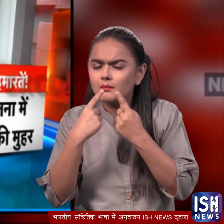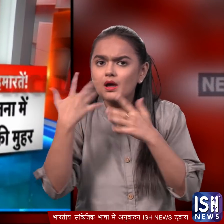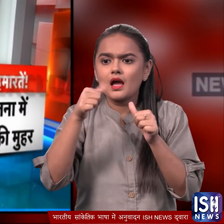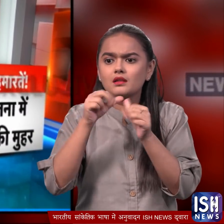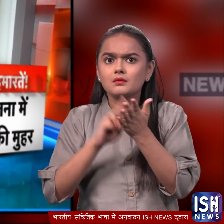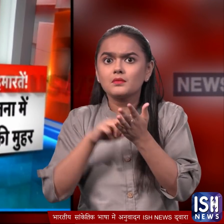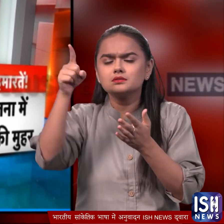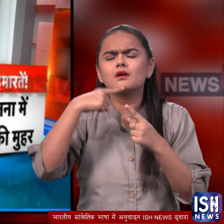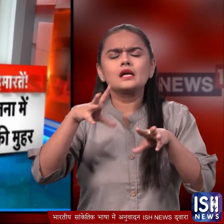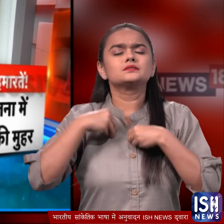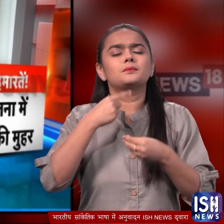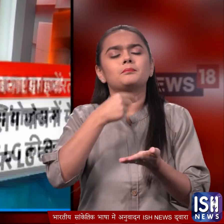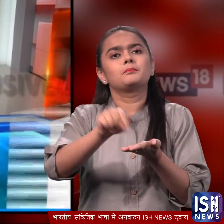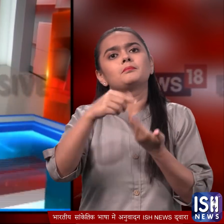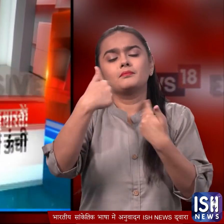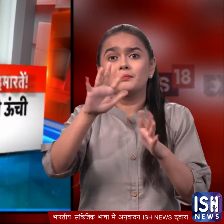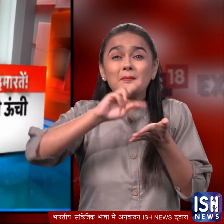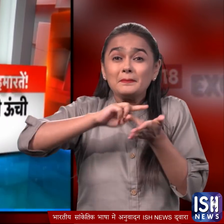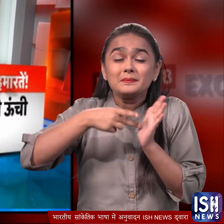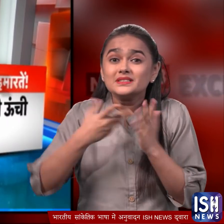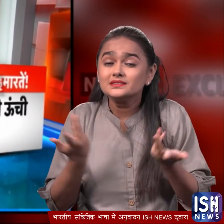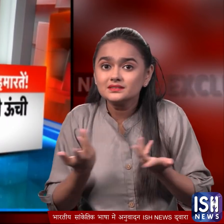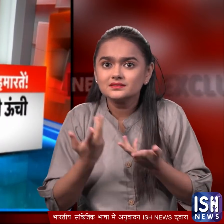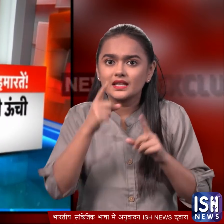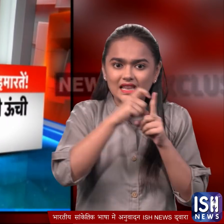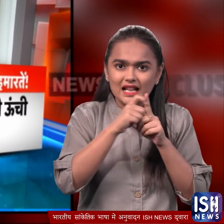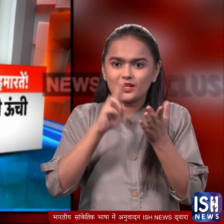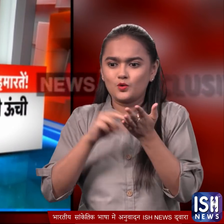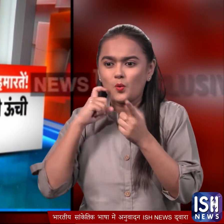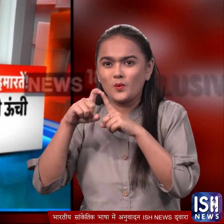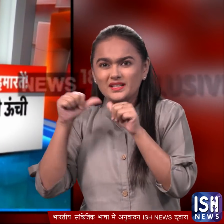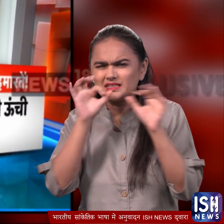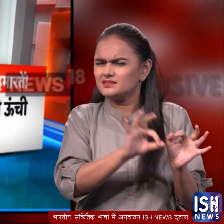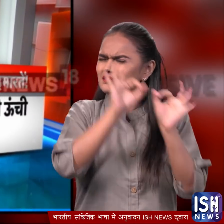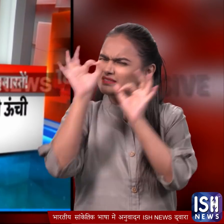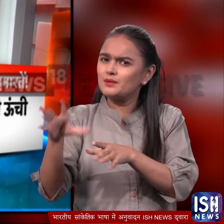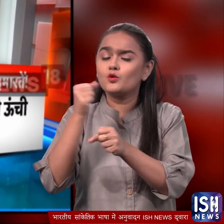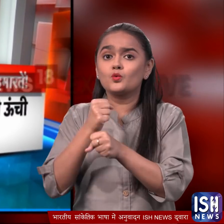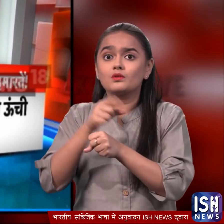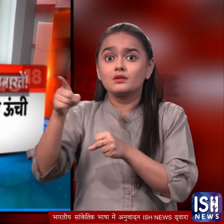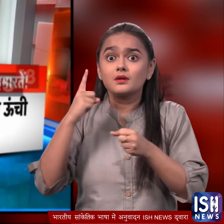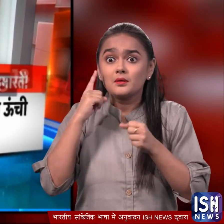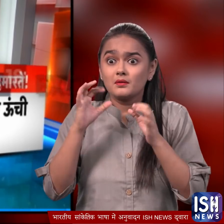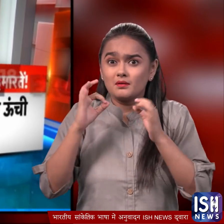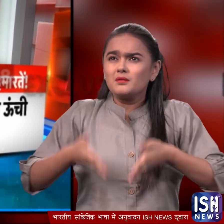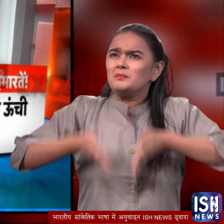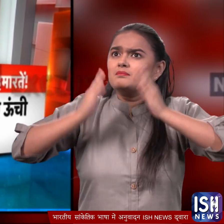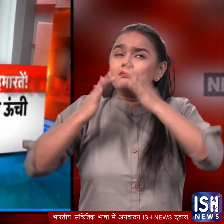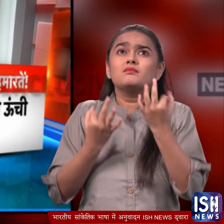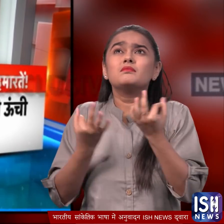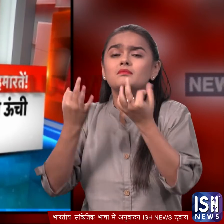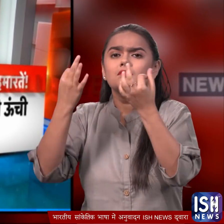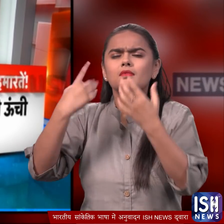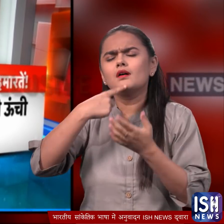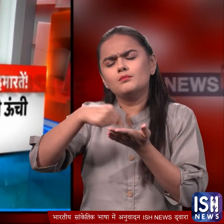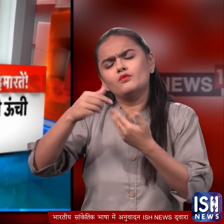अनिल बैजल ने मुहर लगा दी है, जिसका मतलब यह हुआ है कि दिल्ली में नोएडा और गुरुग्राम की तरह ऊंची ऊंची इमारतें बनने की योजना को हरी झंडी